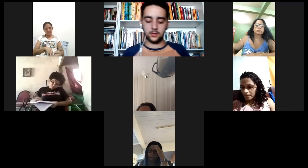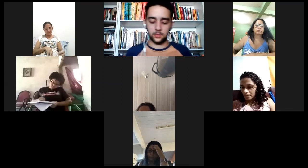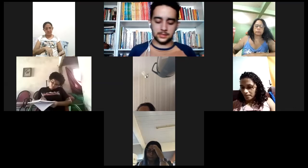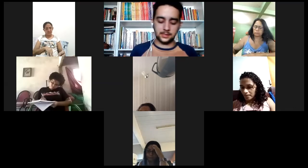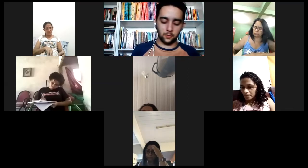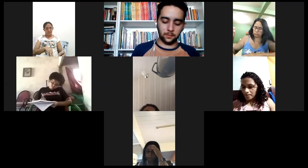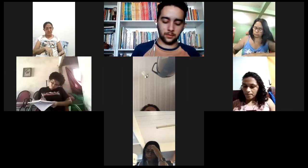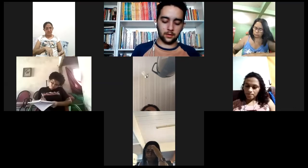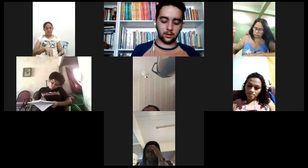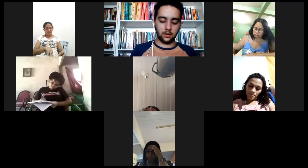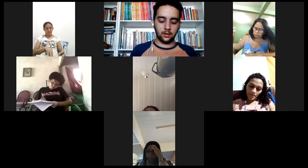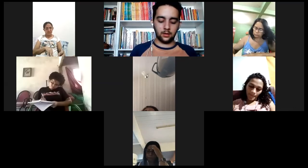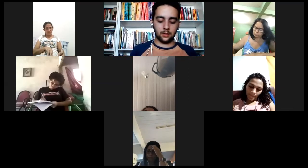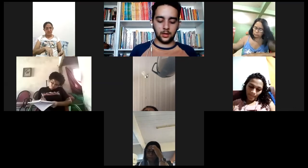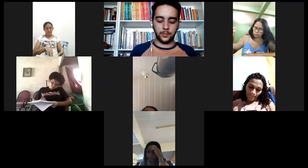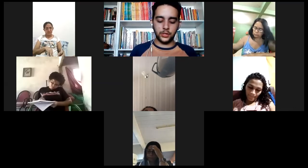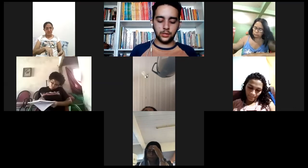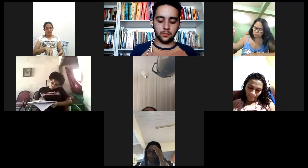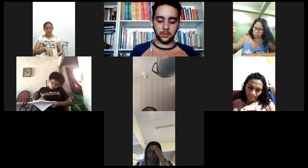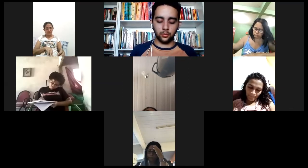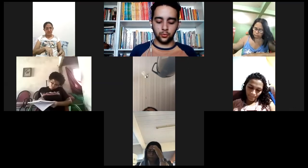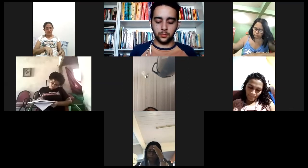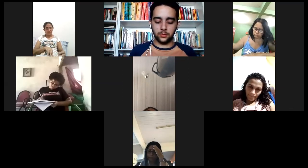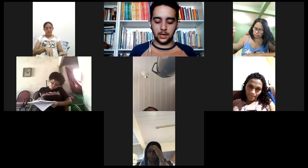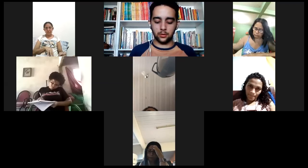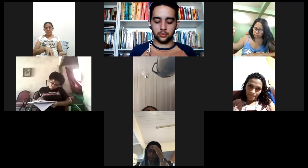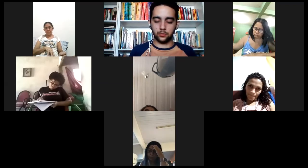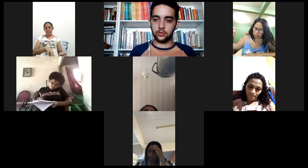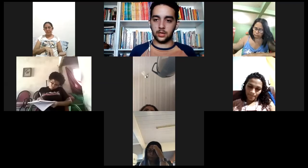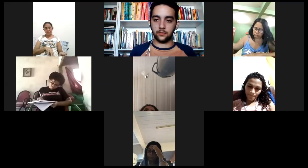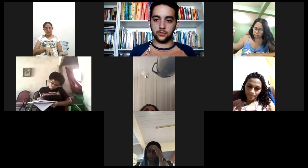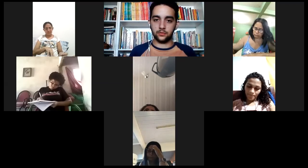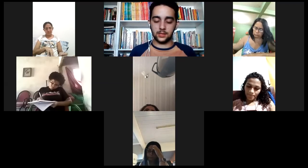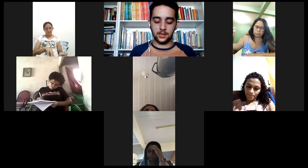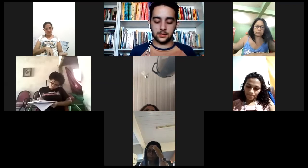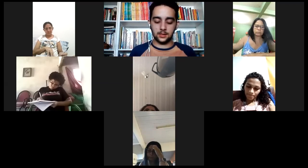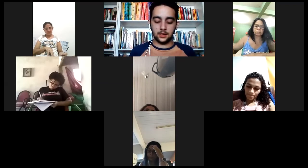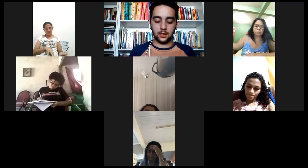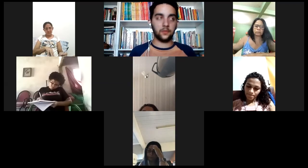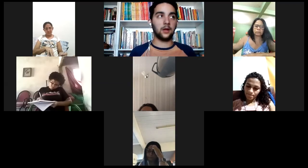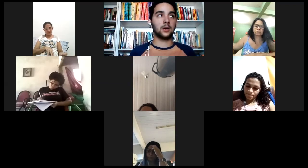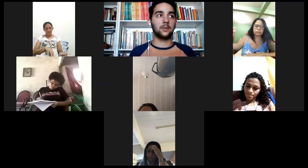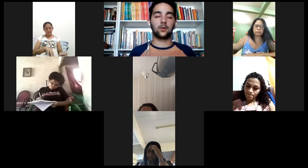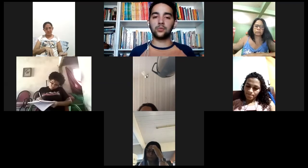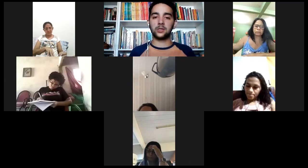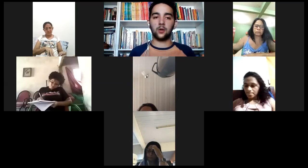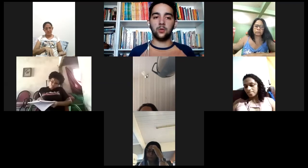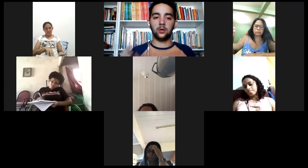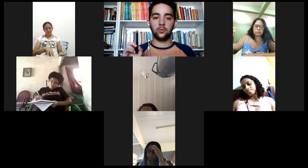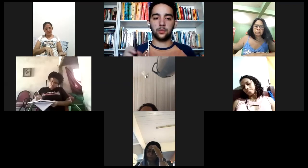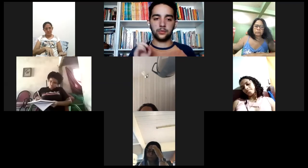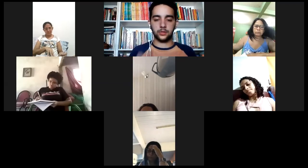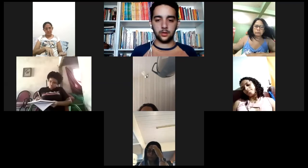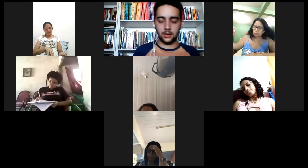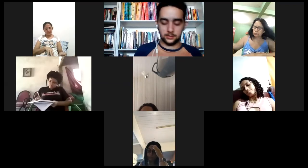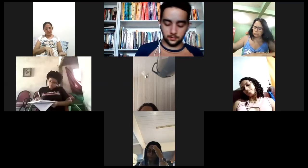Mas aí só bota seu. Repetindo, meu número, aí bota o número de telefone de vocês. E no final termina com seu e